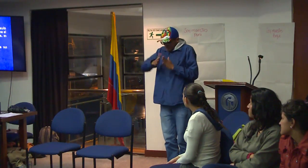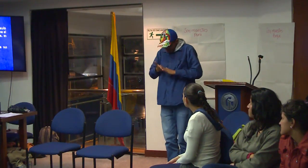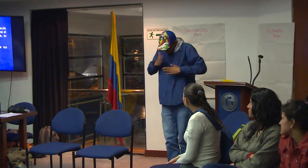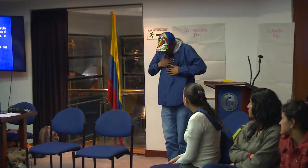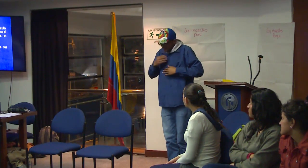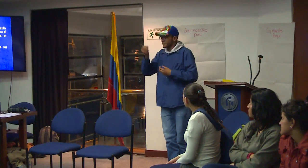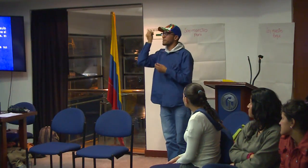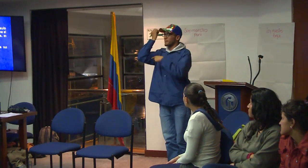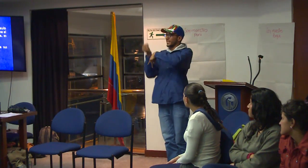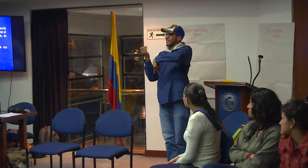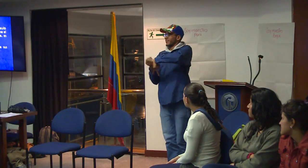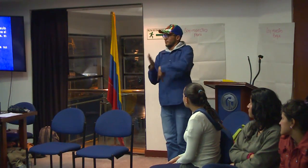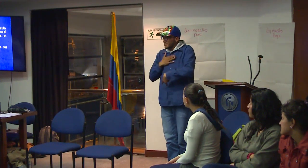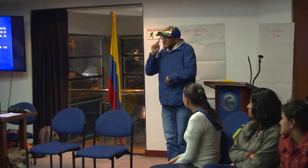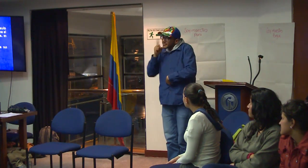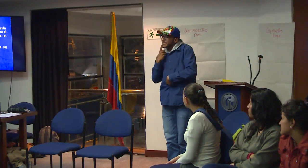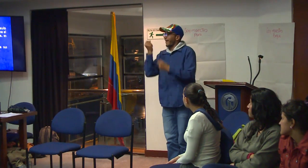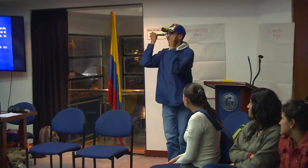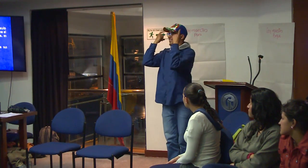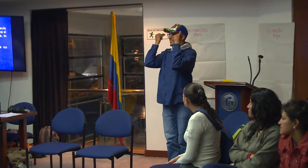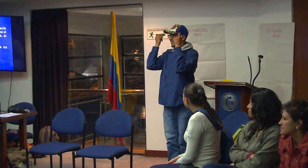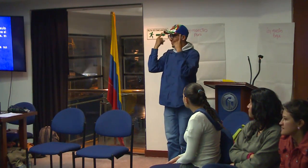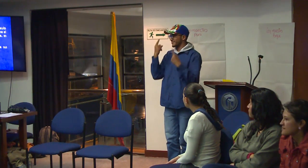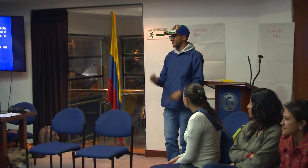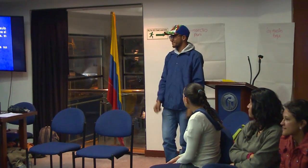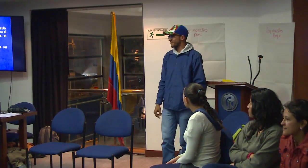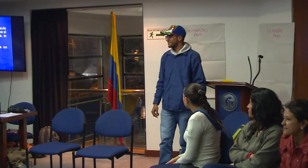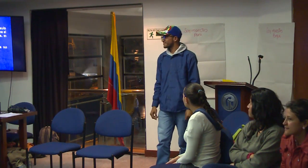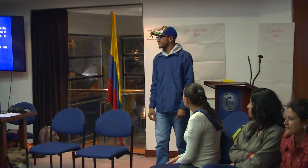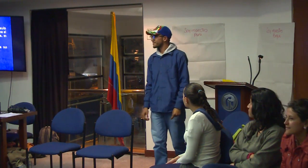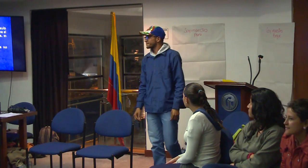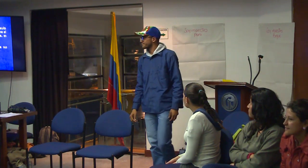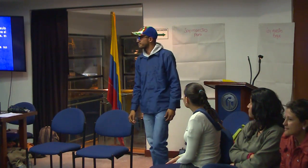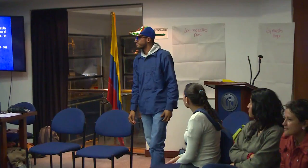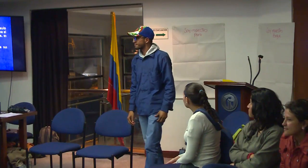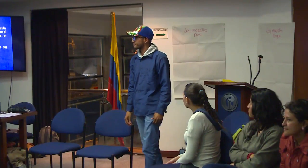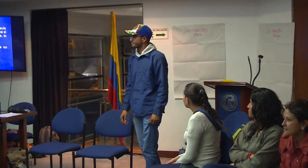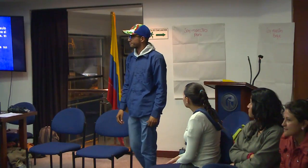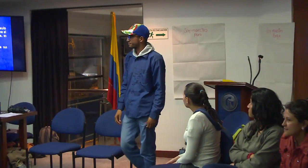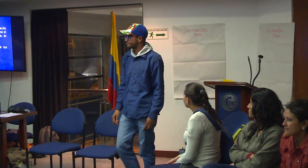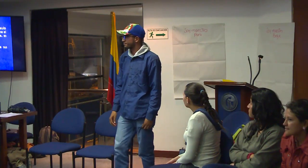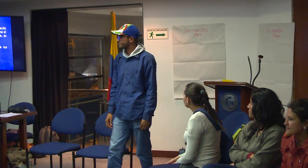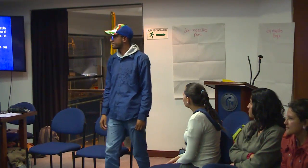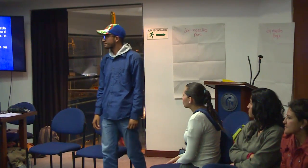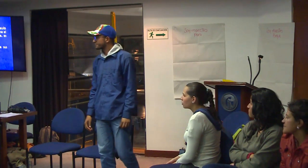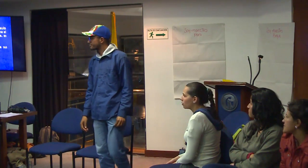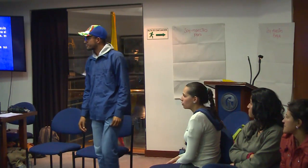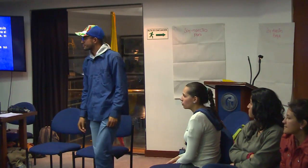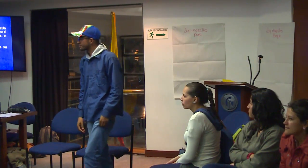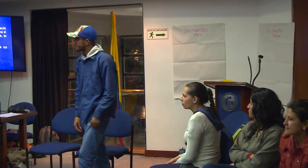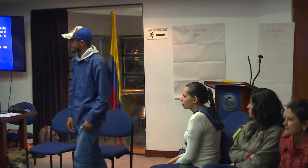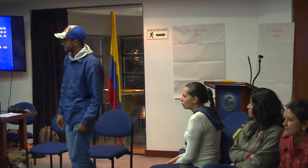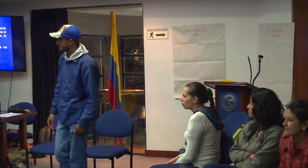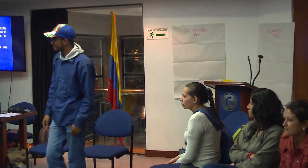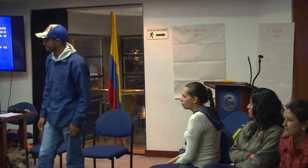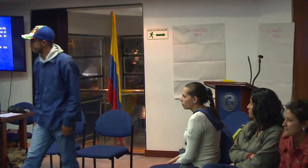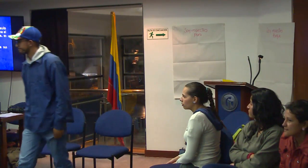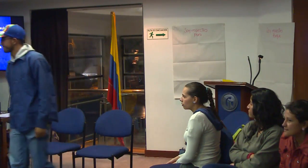poderlo entender, bien sea con mi comunidad sorda y como maestro poderlo captar.